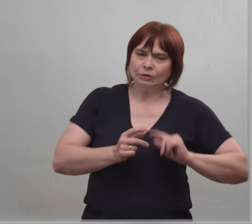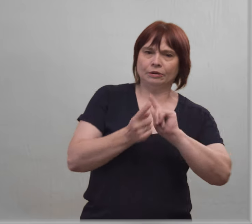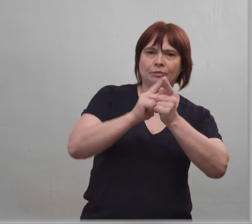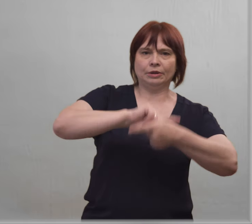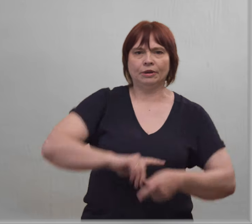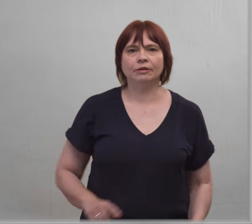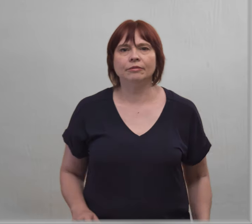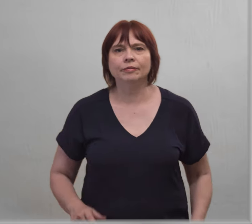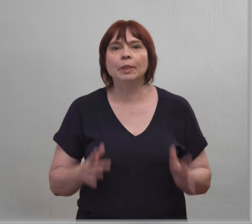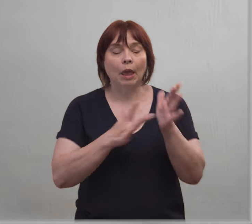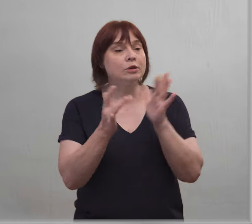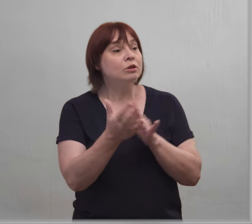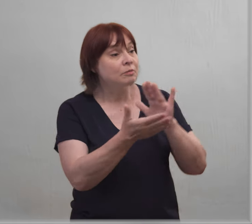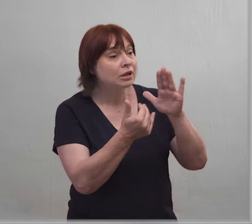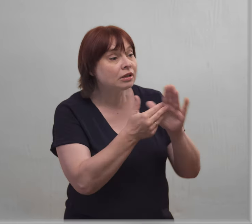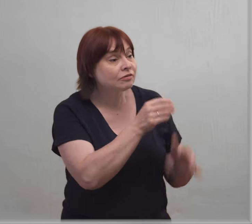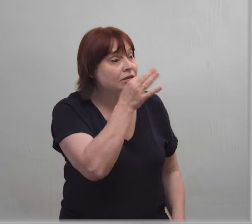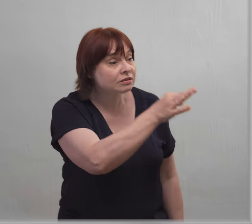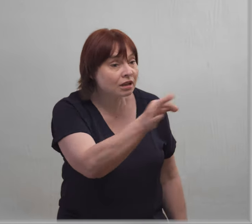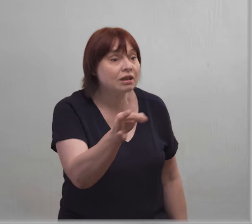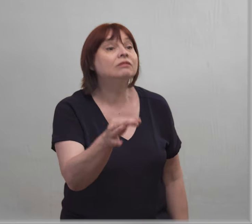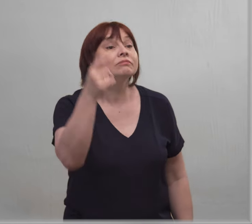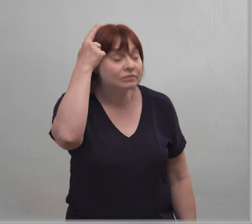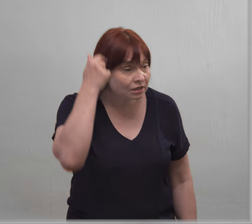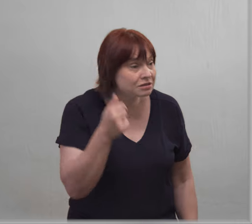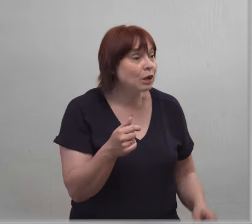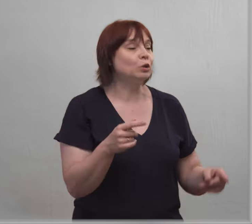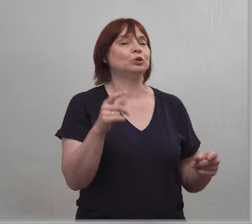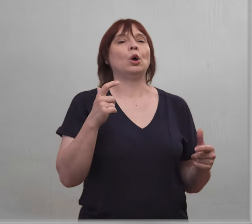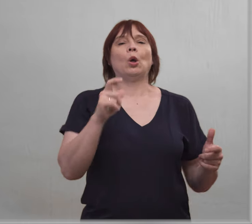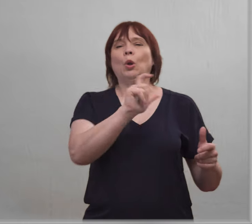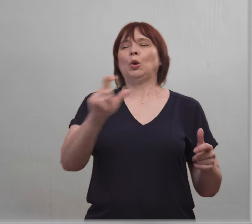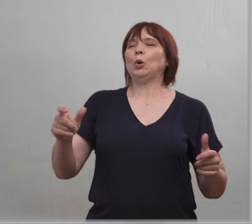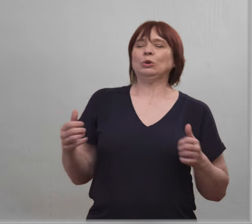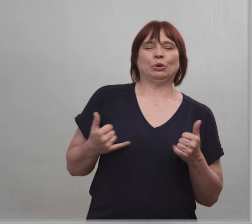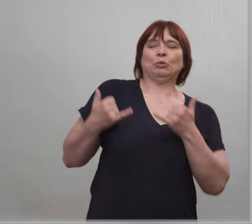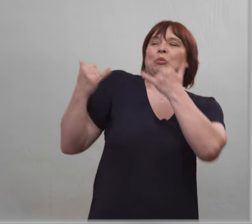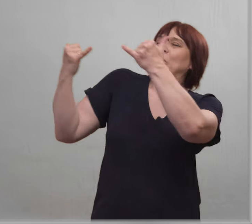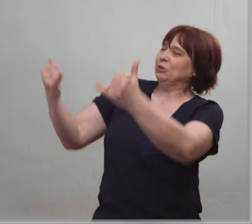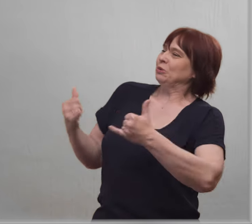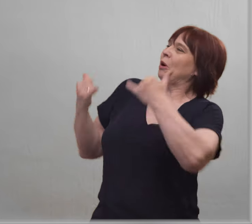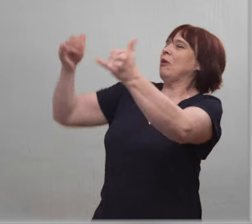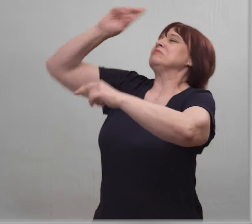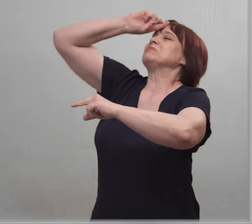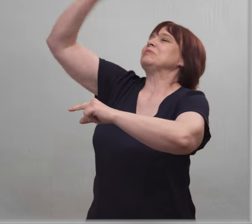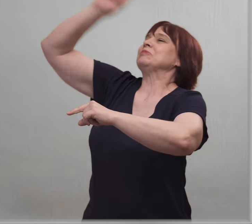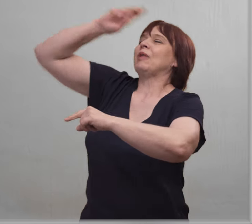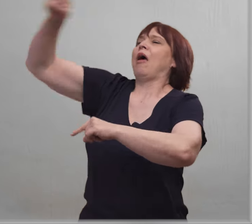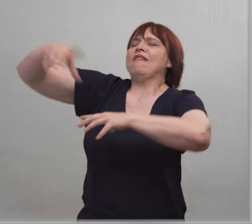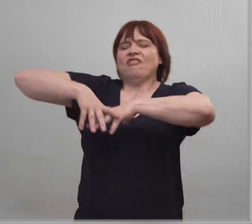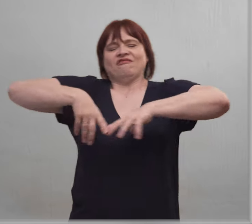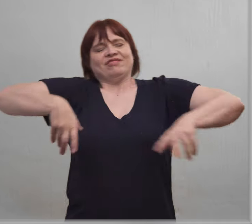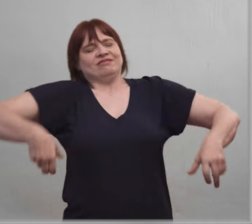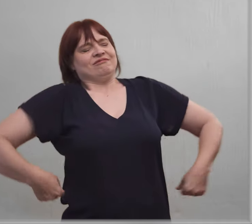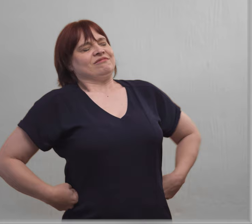Иисус, подозвав их, сказал, «Вы знаете, что почитающихся князьями народов господствуют над ними, и вельможи их властвуют